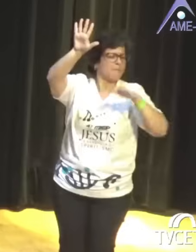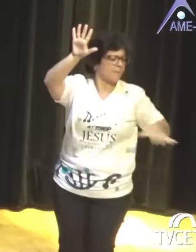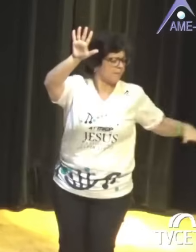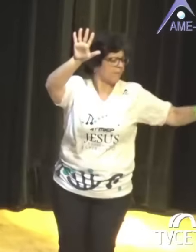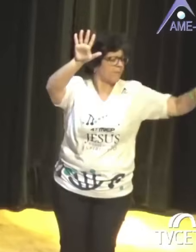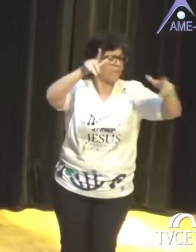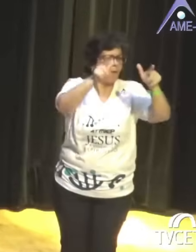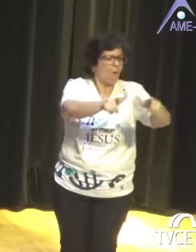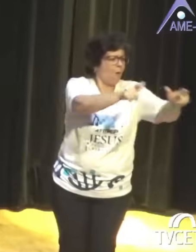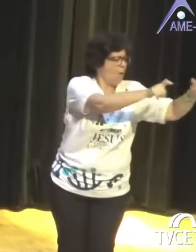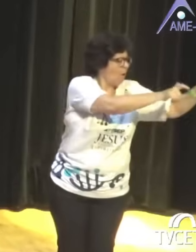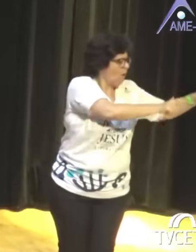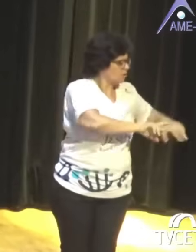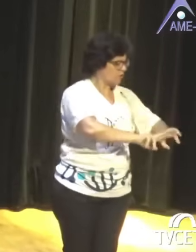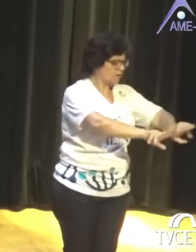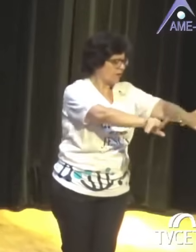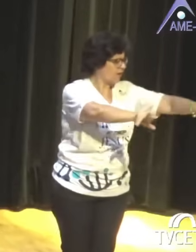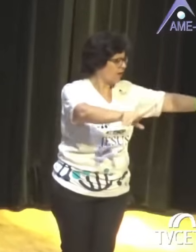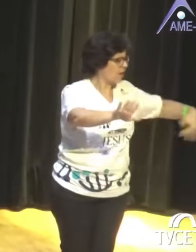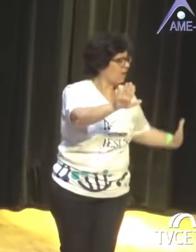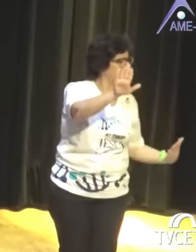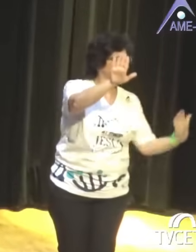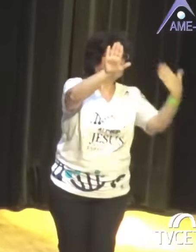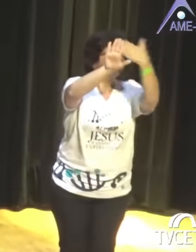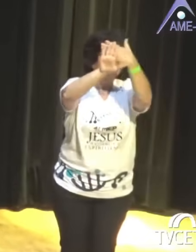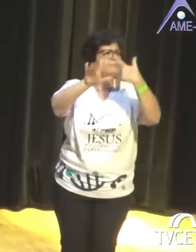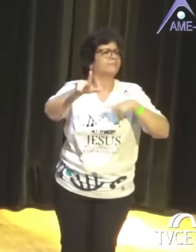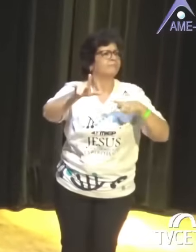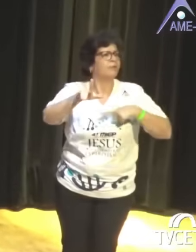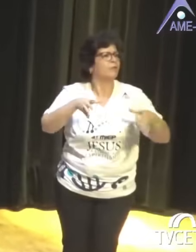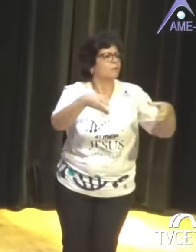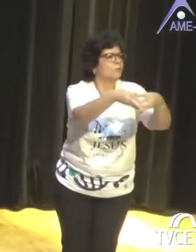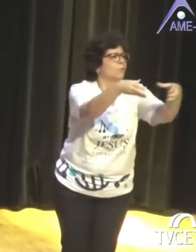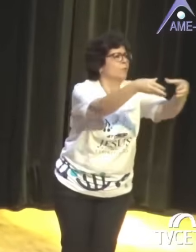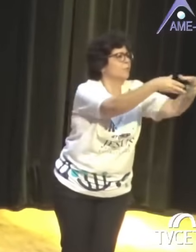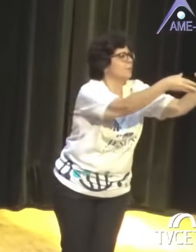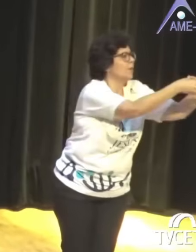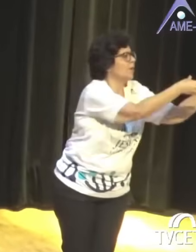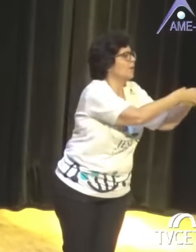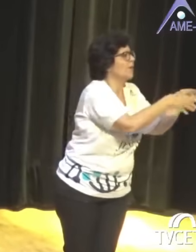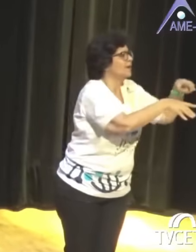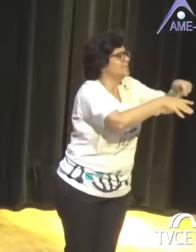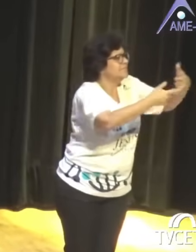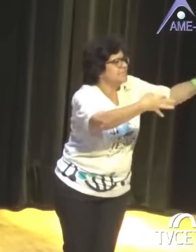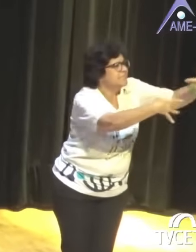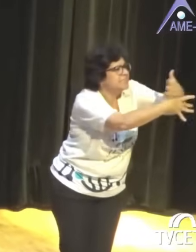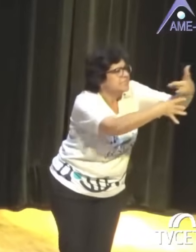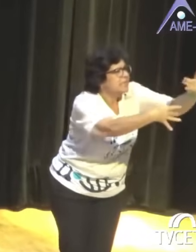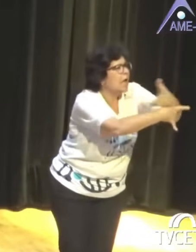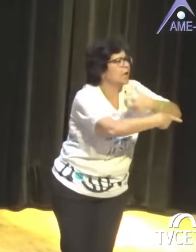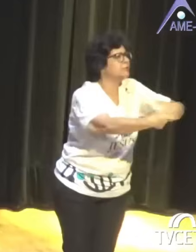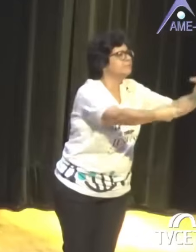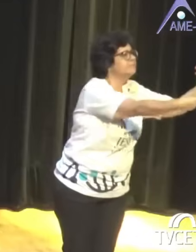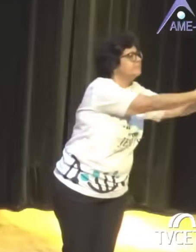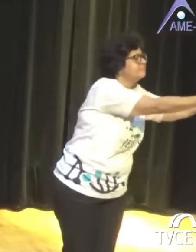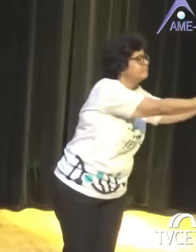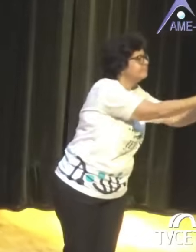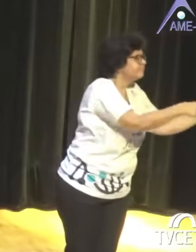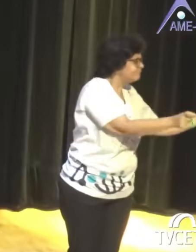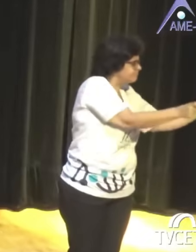locais diferentes de tribos de metrópoles de